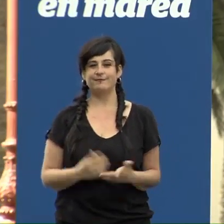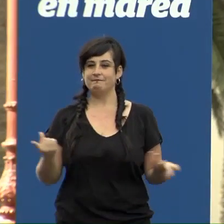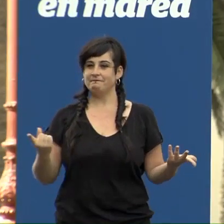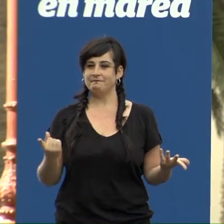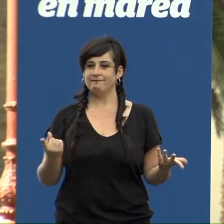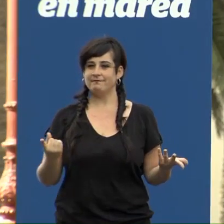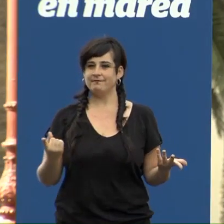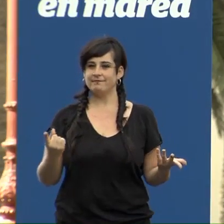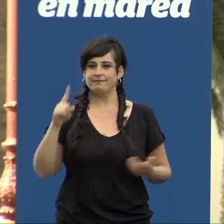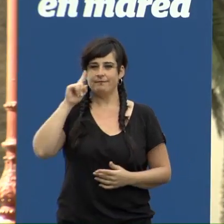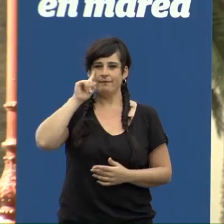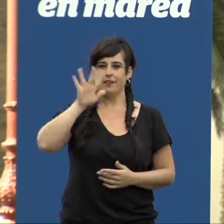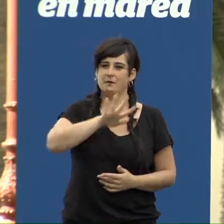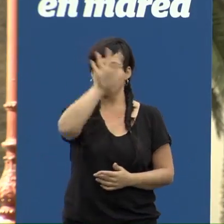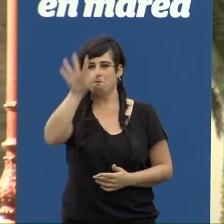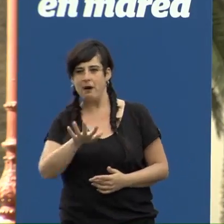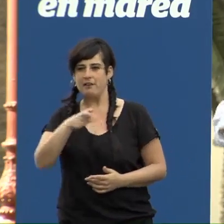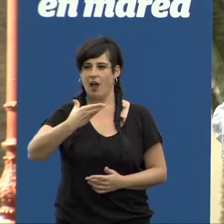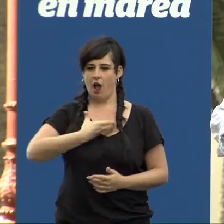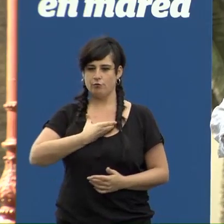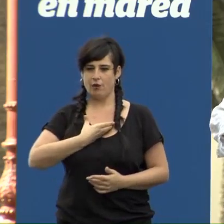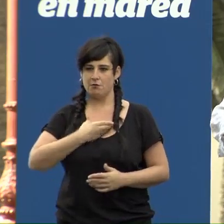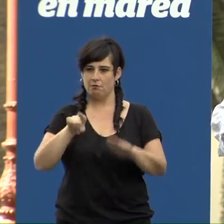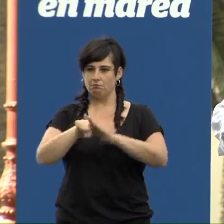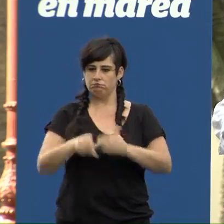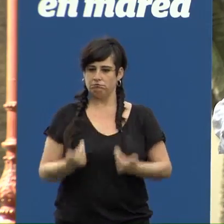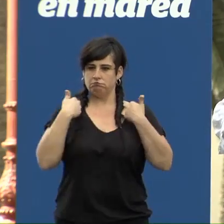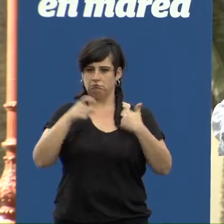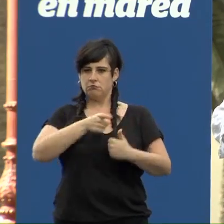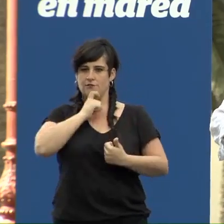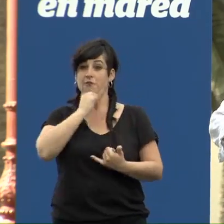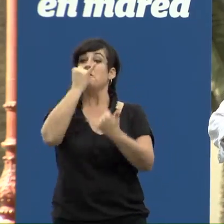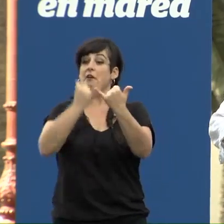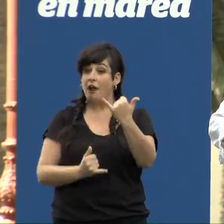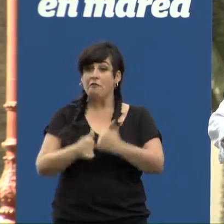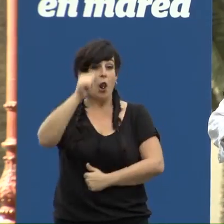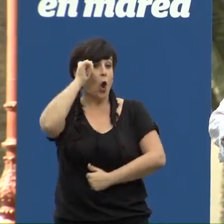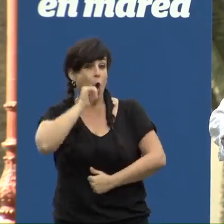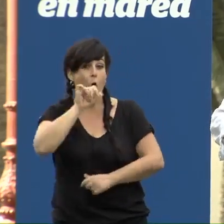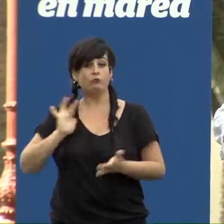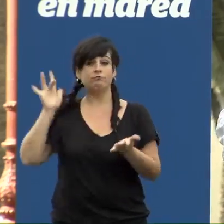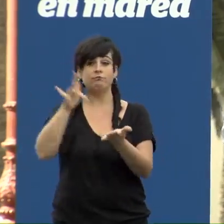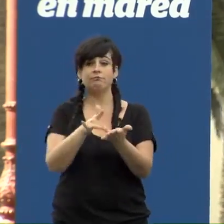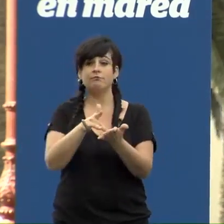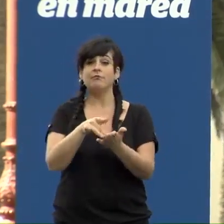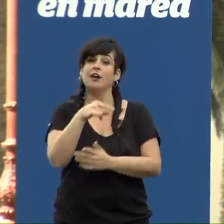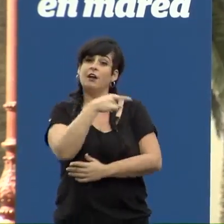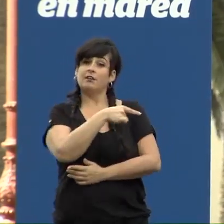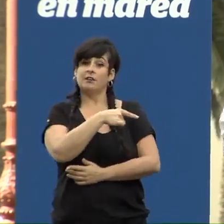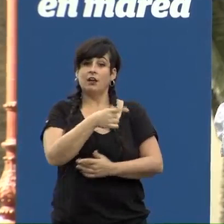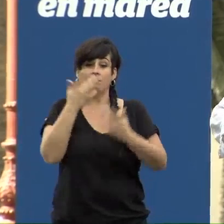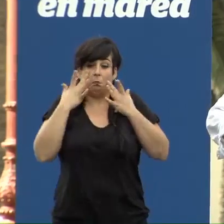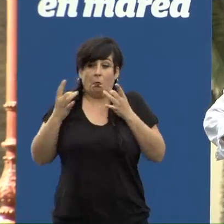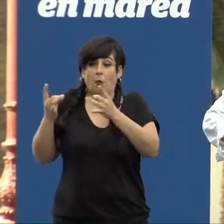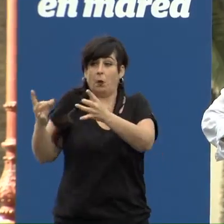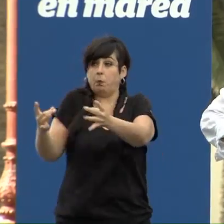Parecía que xestionar os concellos era moi difícil e chegou Jorge Suárez, diuse un paseo pola depuradora